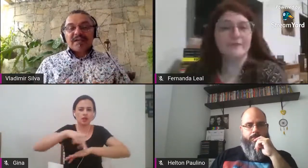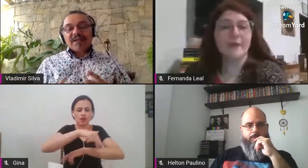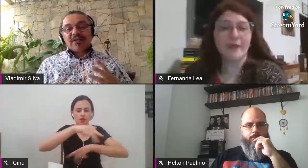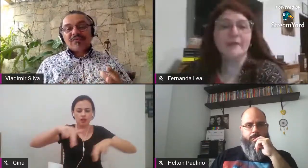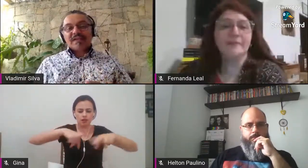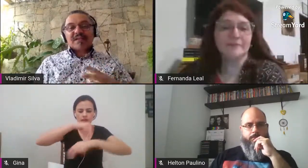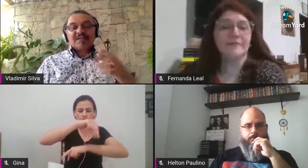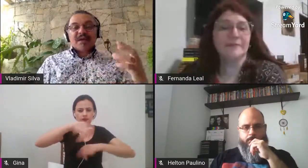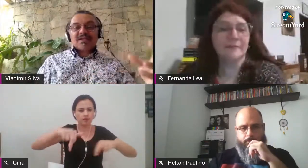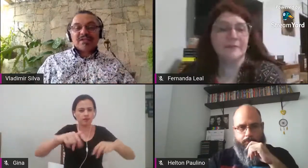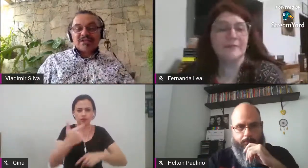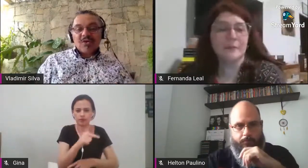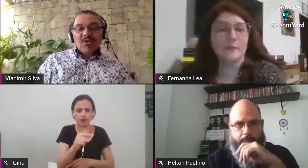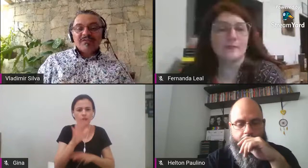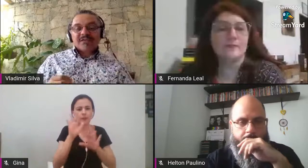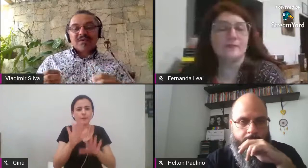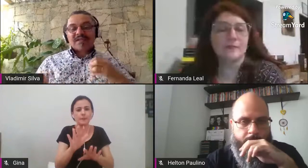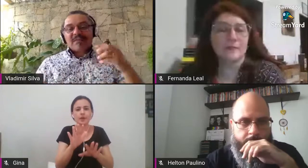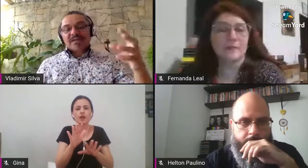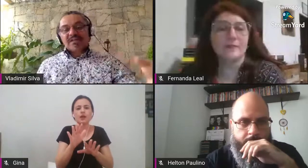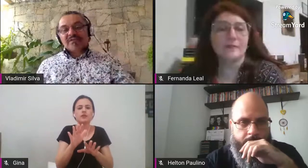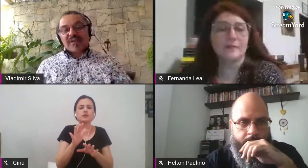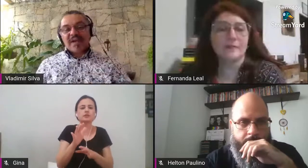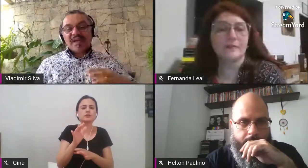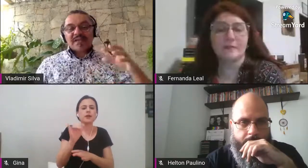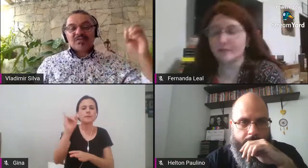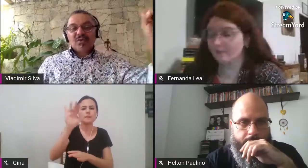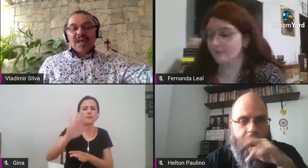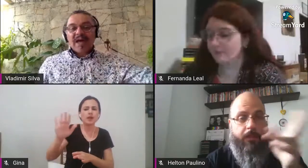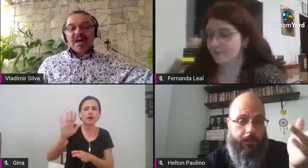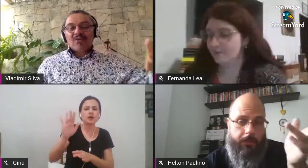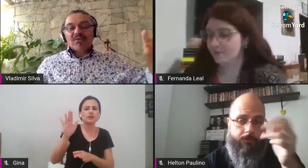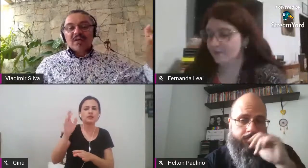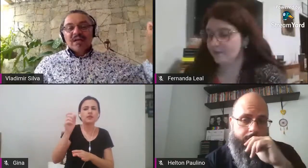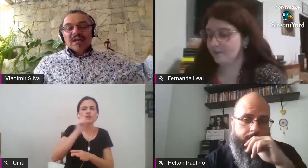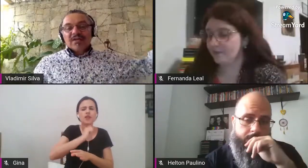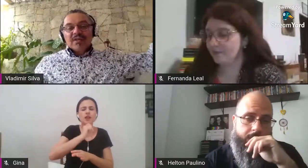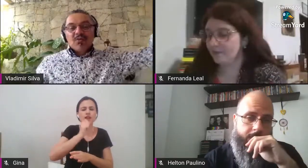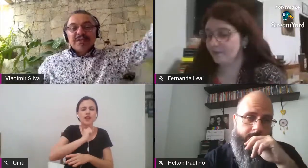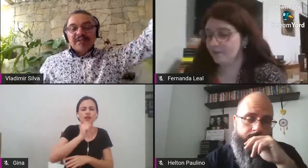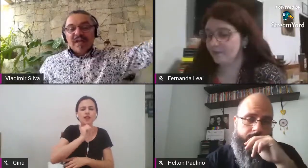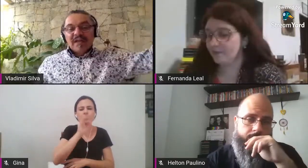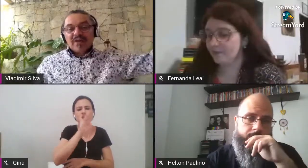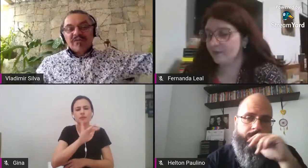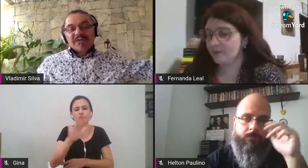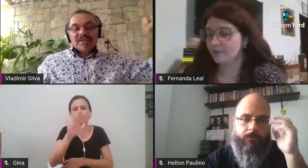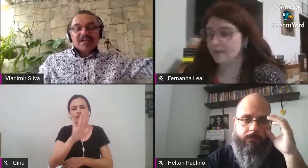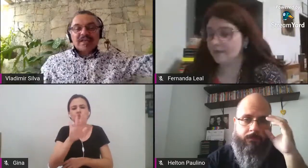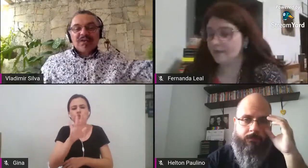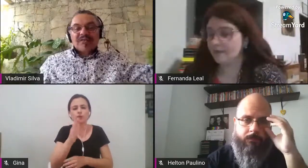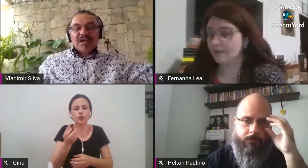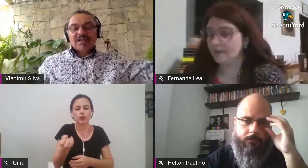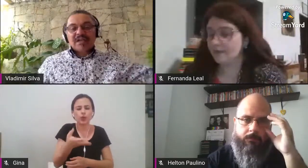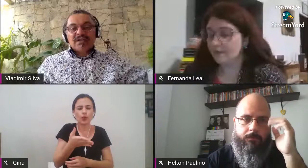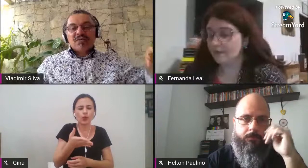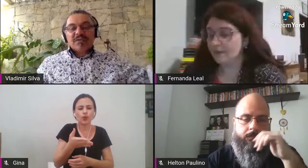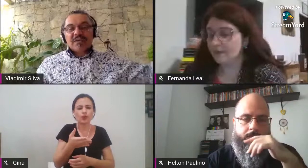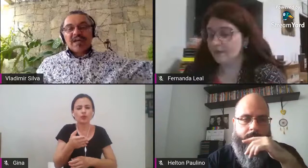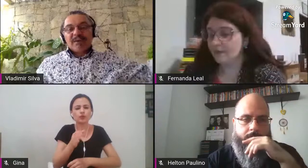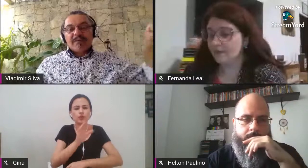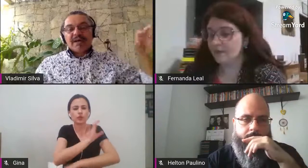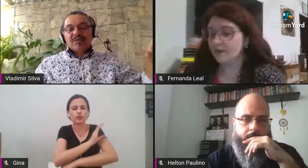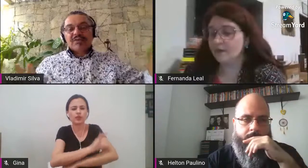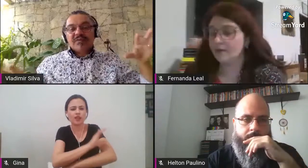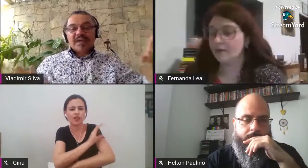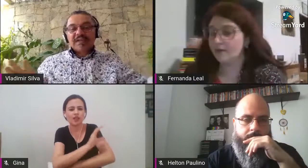mas pegaria talvez as imagens novas com as imagens velhas do lago, de Cuité, talvez fizesse até uma viagem ali em